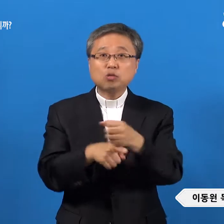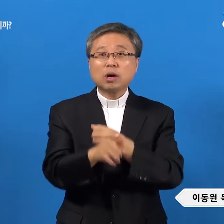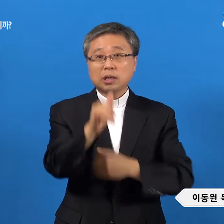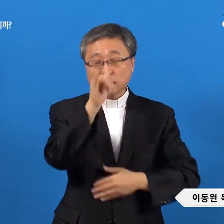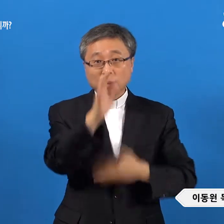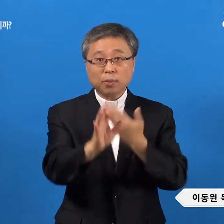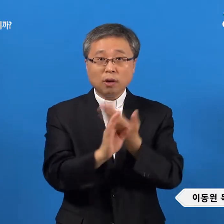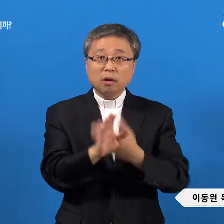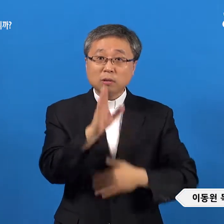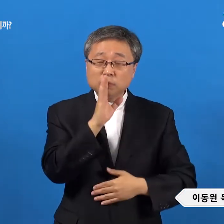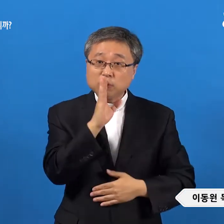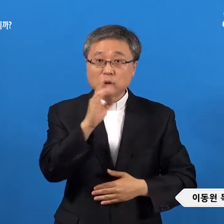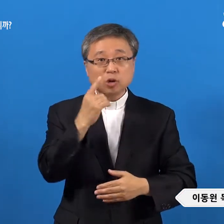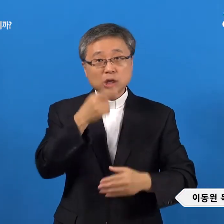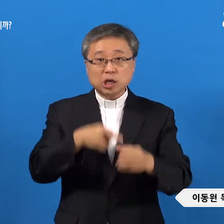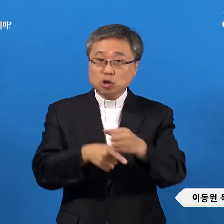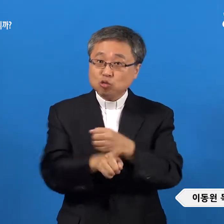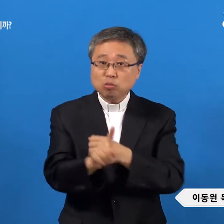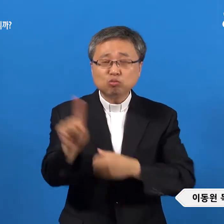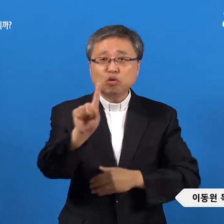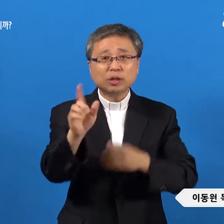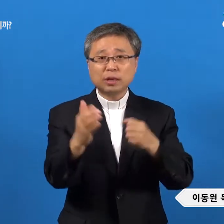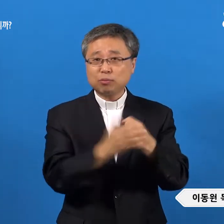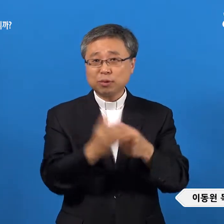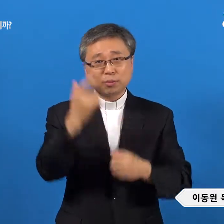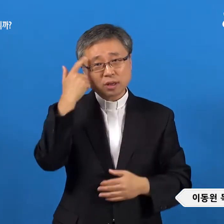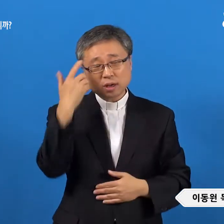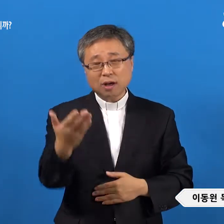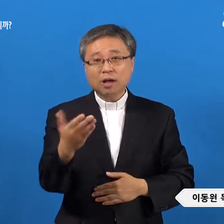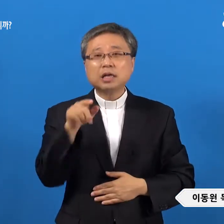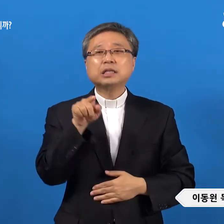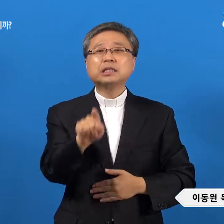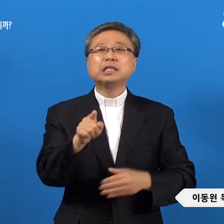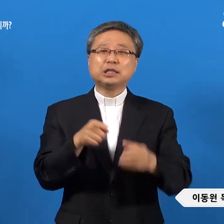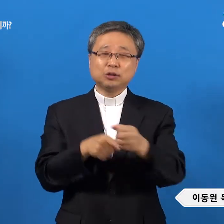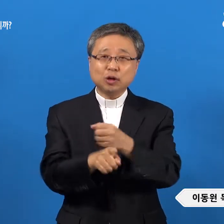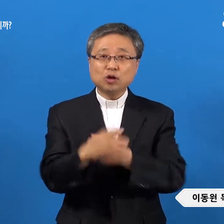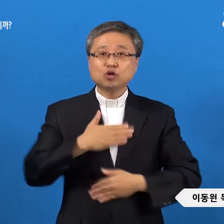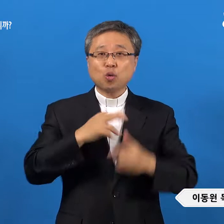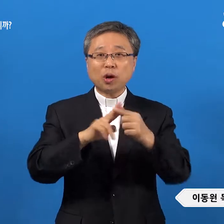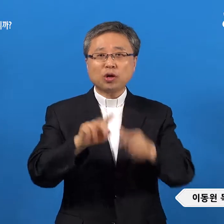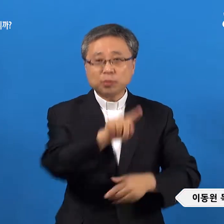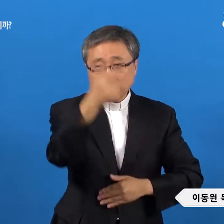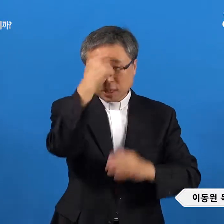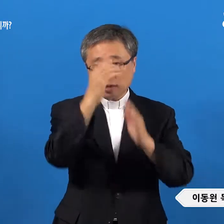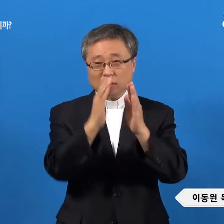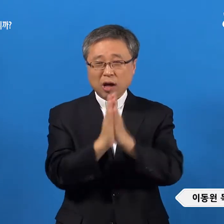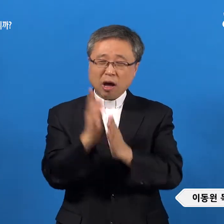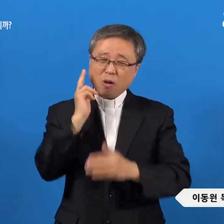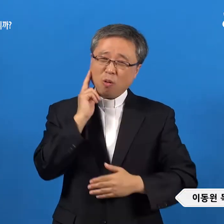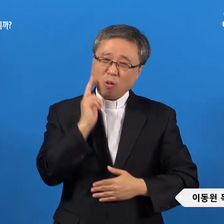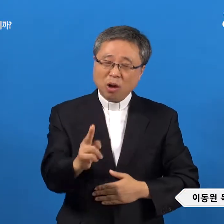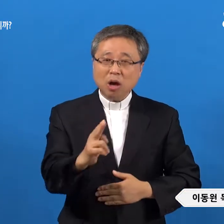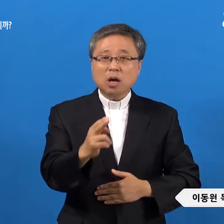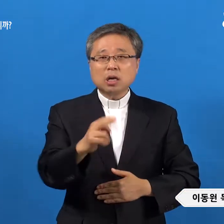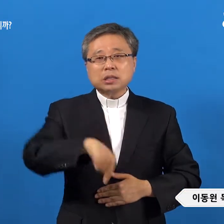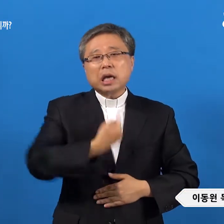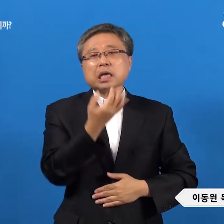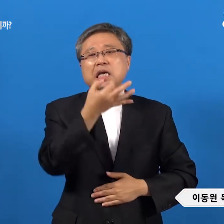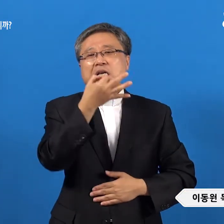있다면 도대체 그 원인은 무엇 때문일까요? 그것은 저와 여러분의 기도가 지나치게 이기적이기 때문이다.